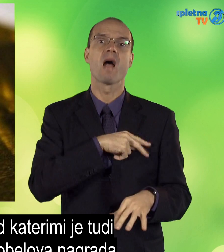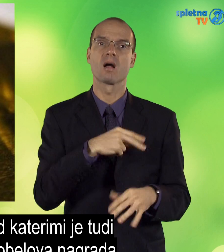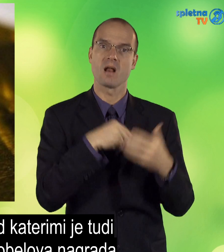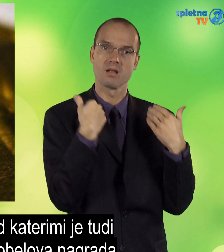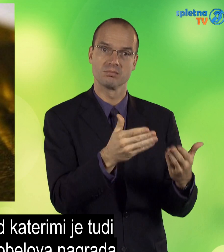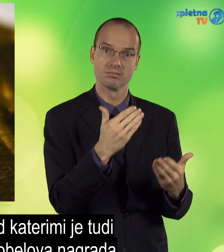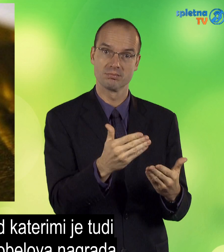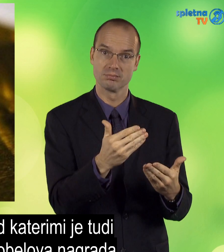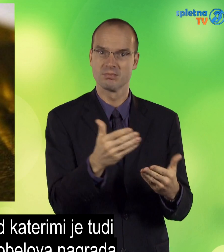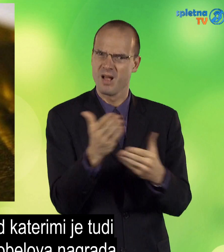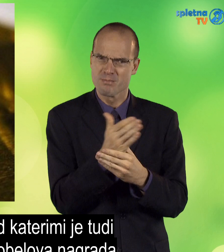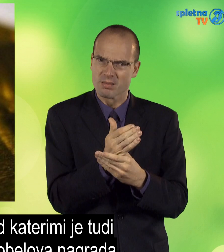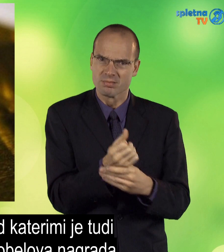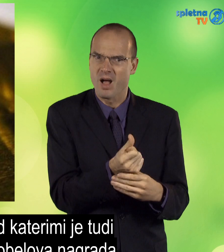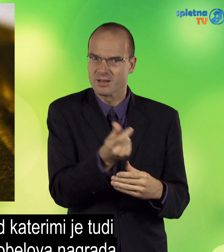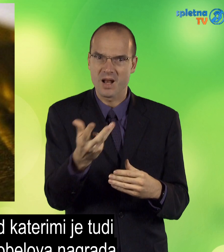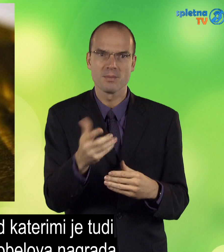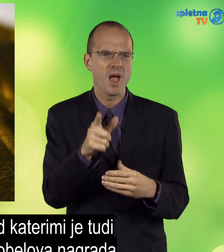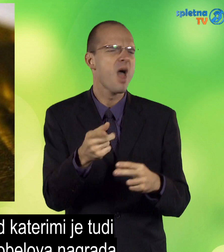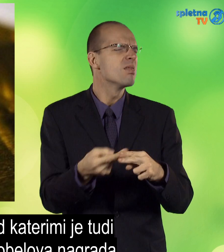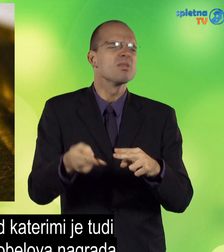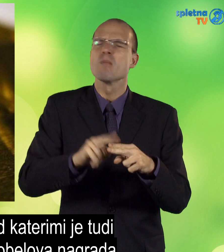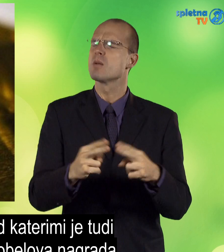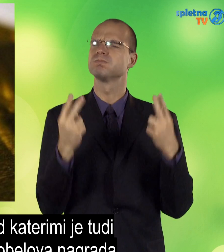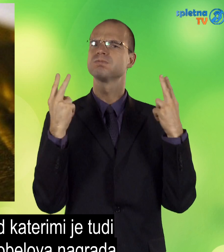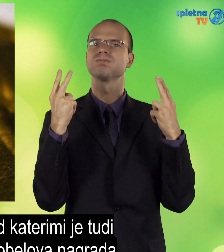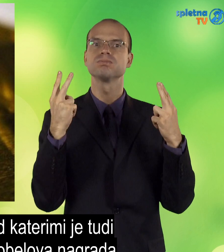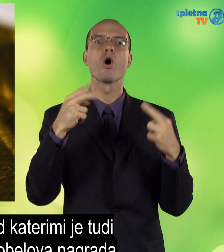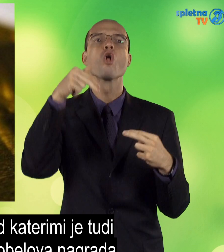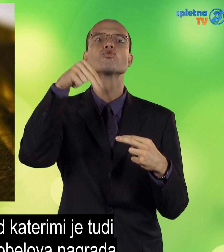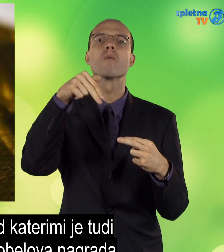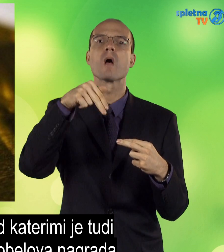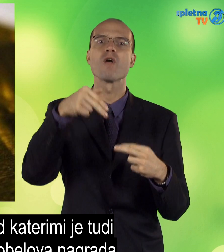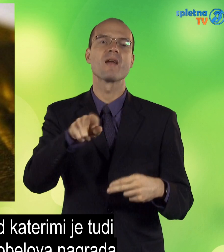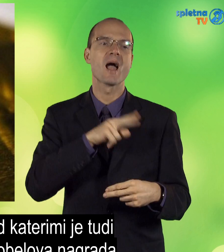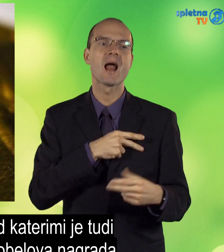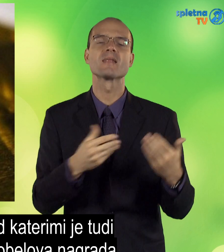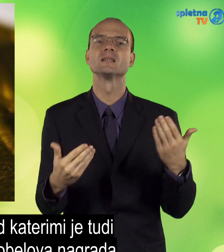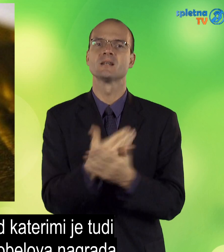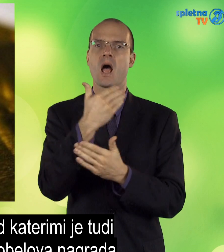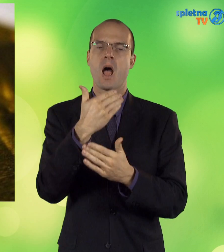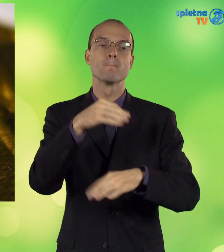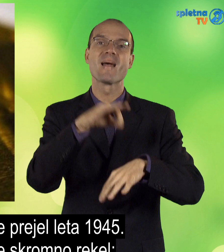najprestižnejša Nobelova nagrada za medicino, ki jo je prejel 1945. leta.